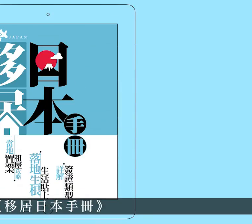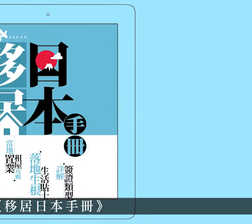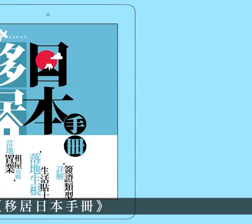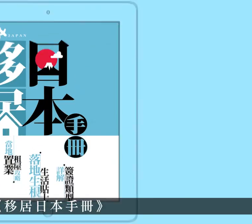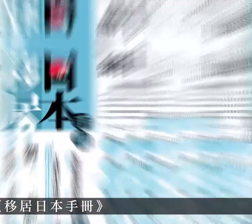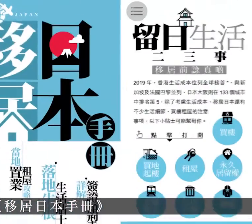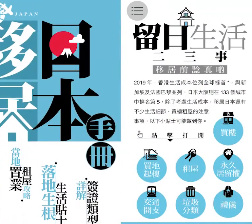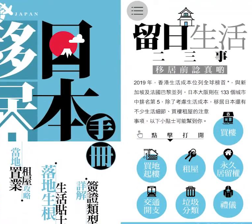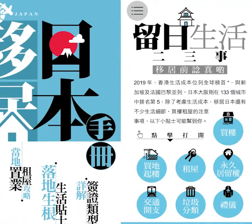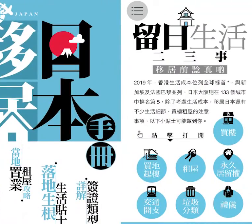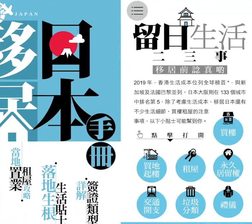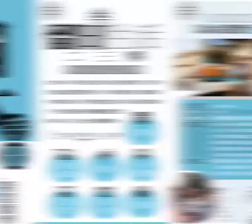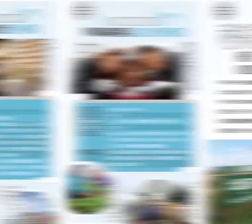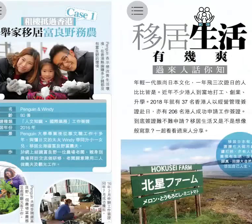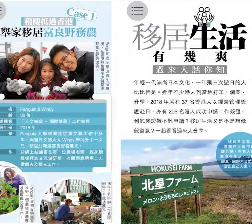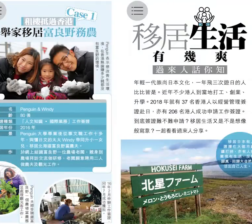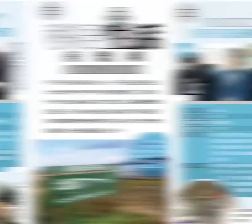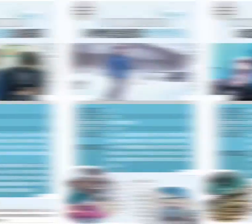移居日本手册，